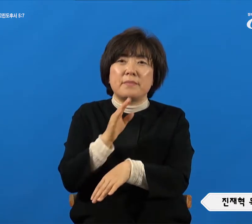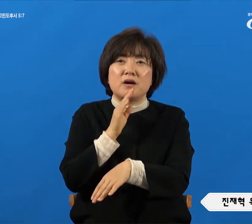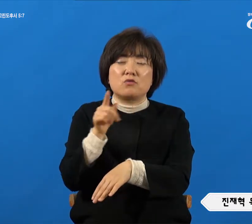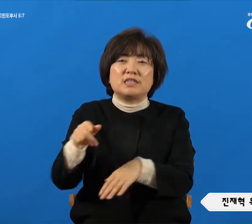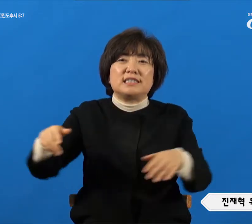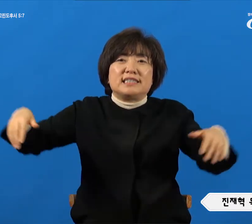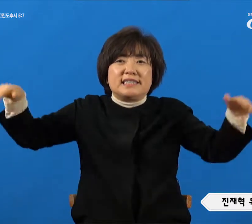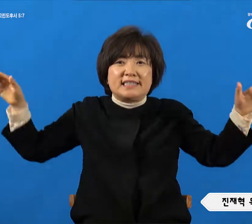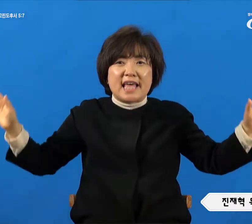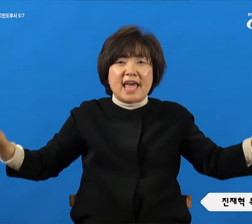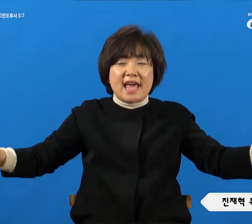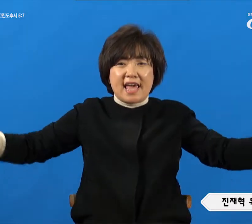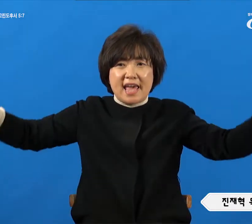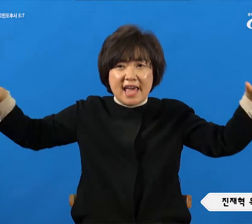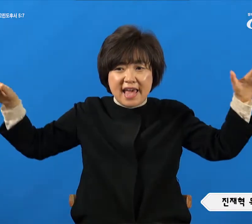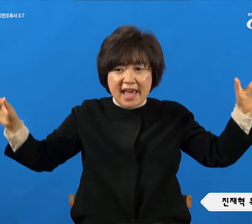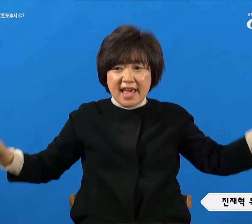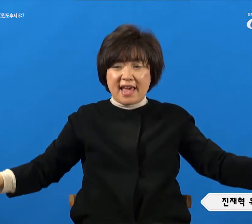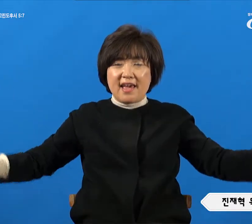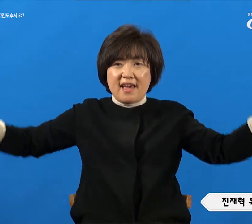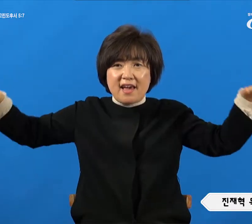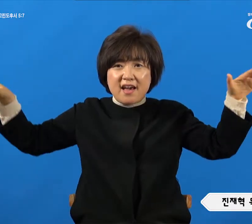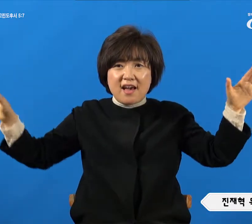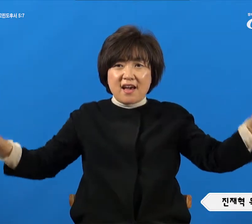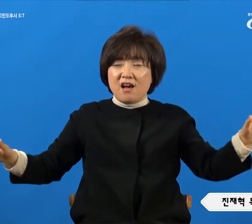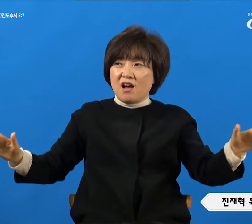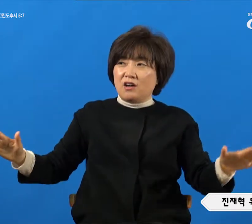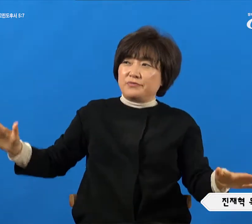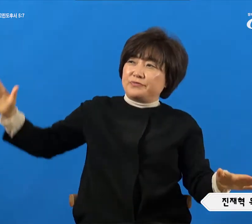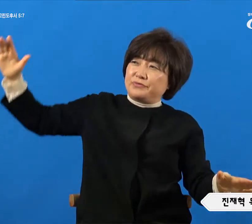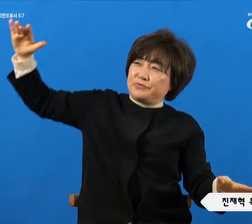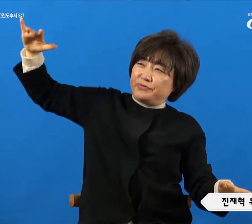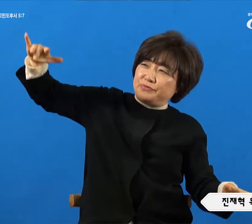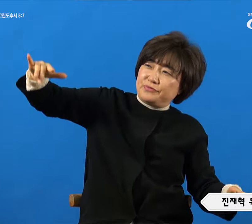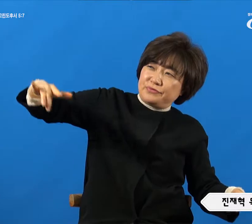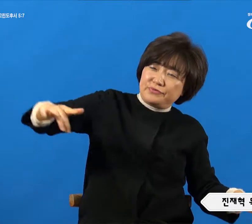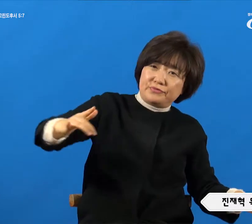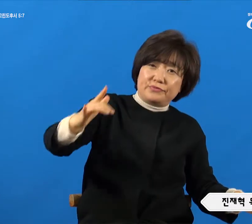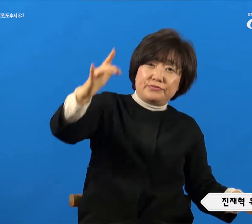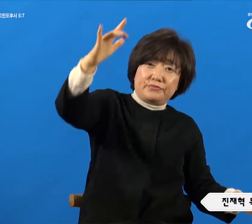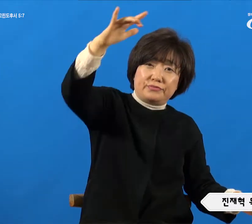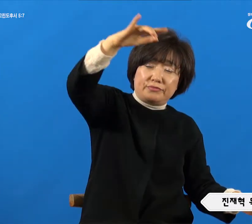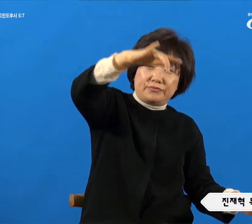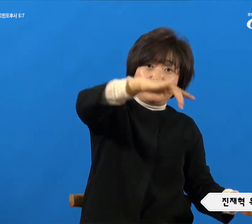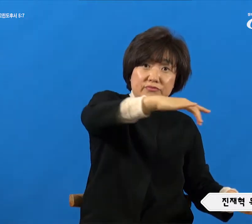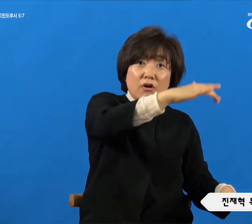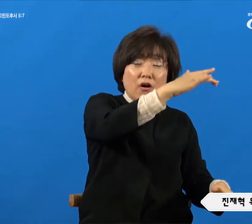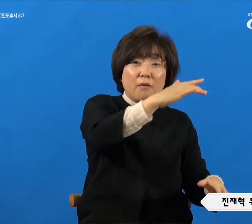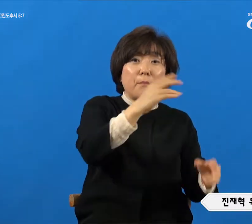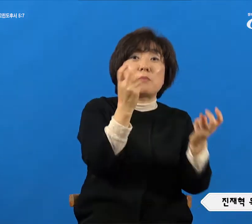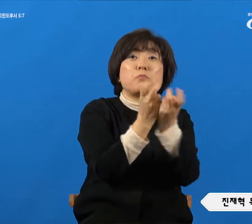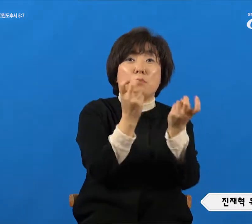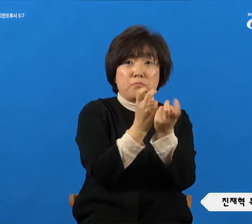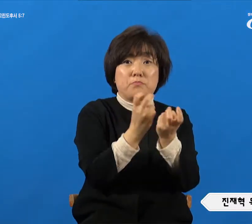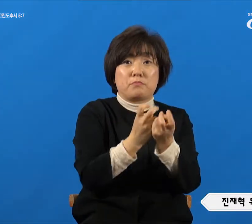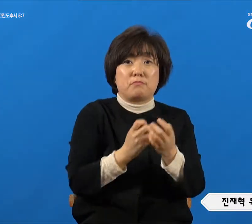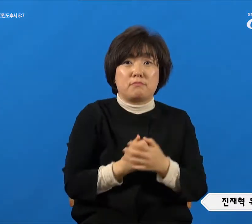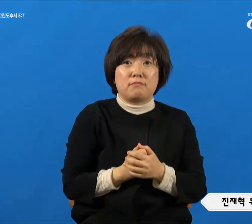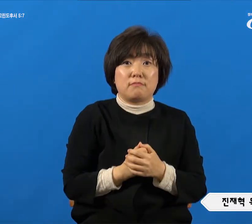이 새가 나는 역동적 활상과 활강이라는 비행 원리